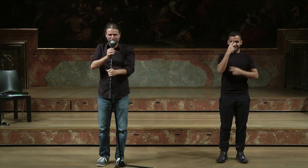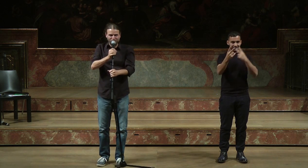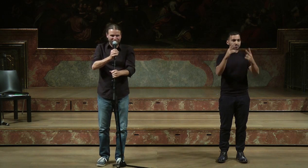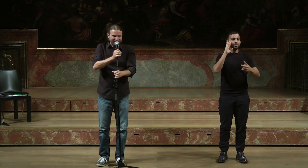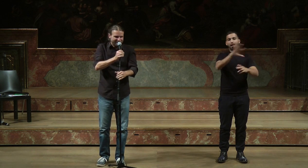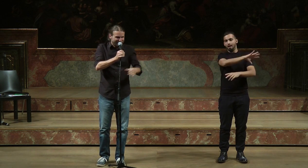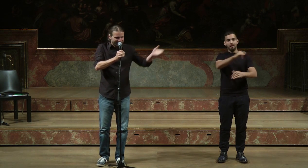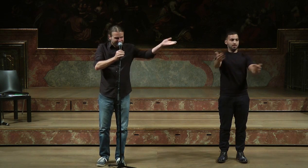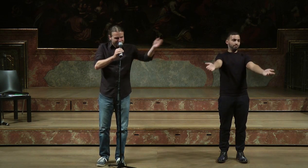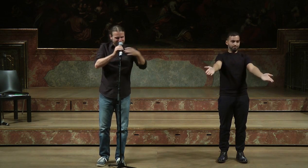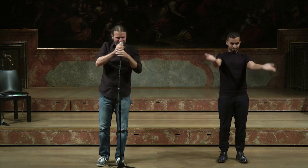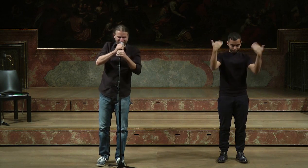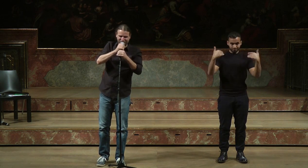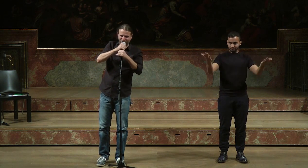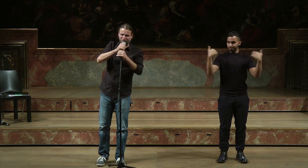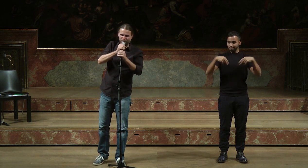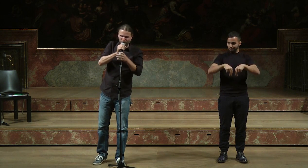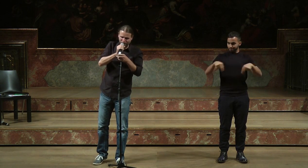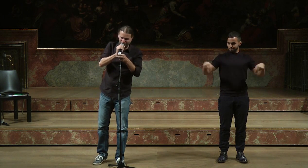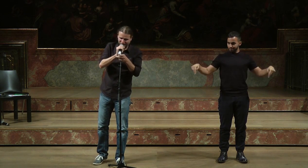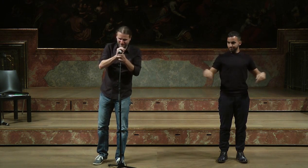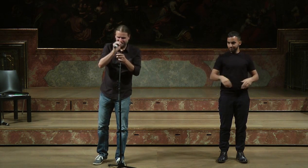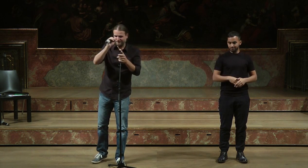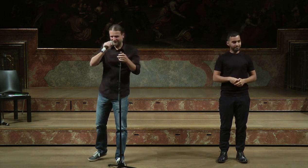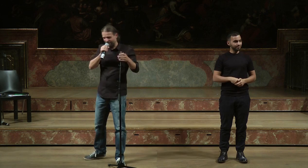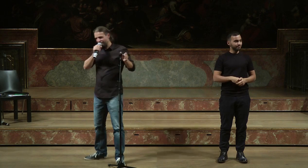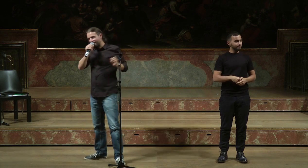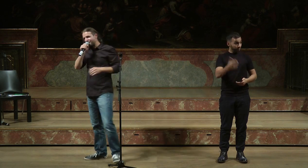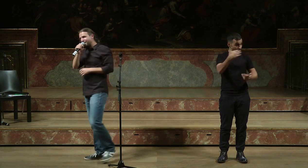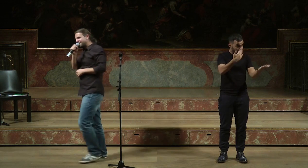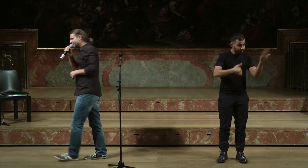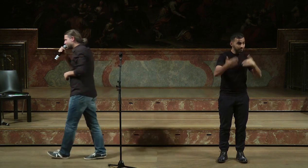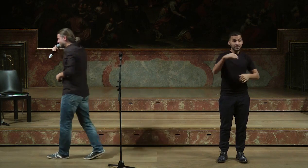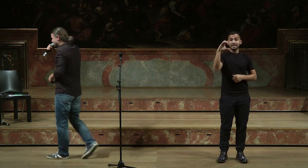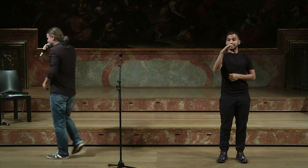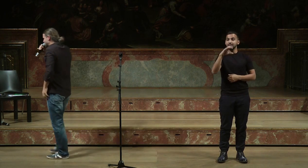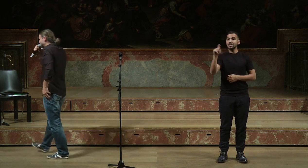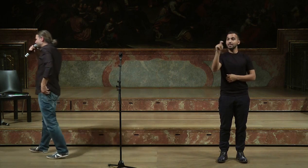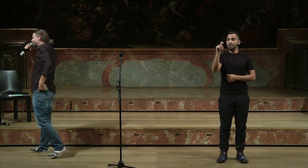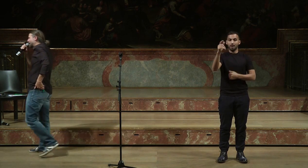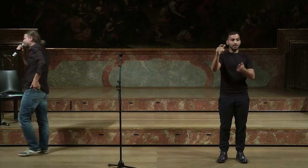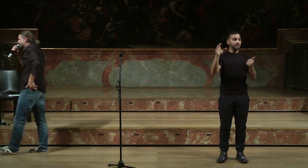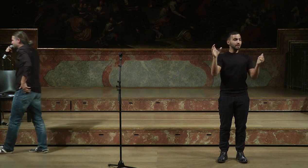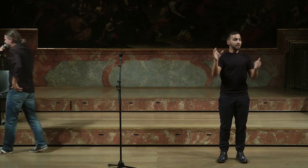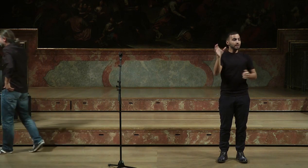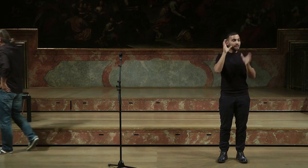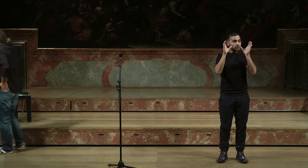Bühne. Bitte auf die Bühne. Christine Teichmann, Christoph und Anja, Mario